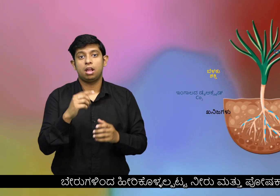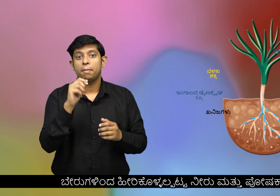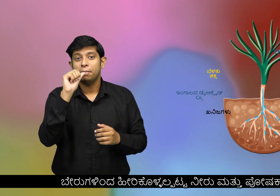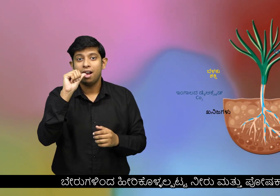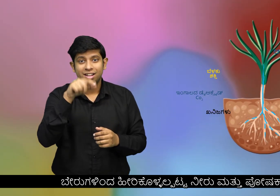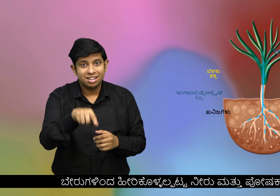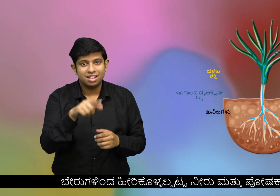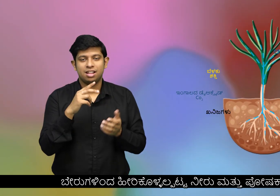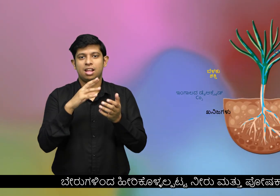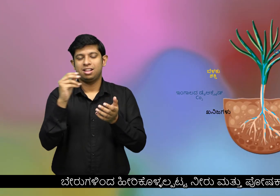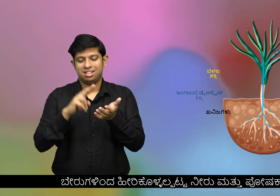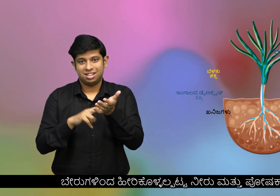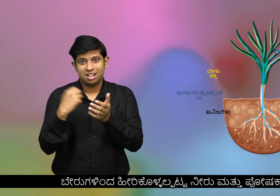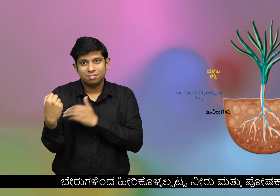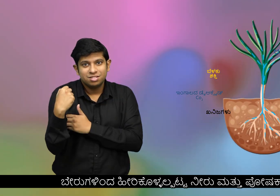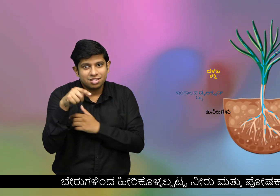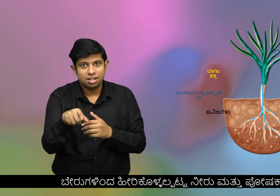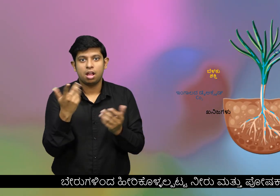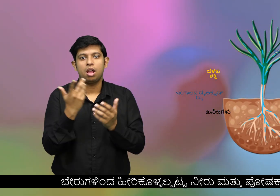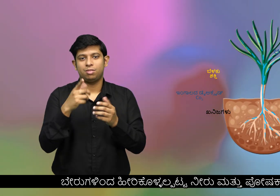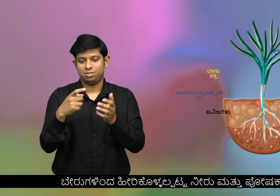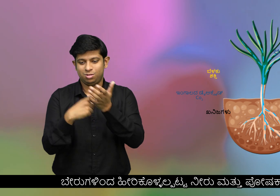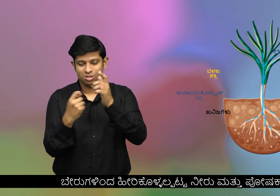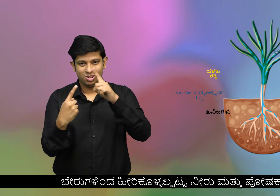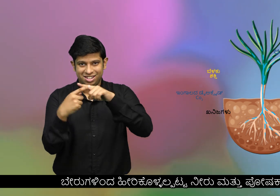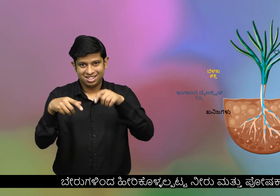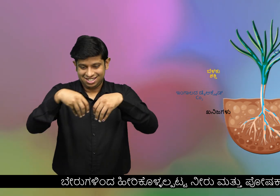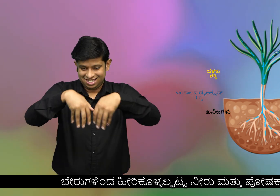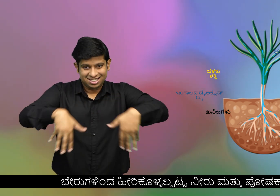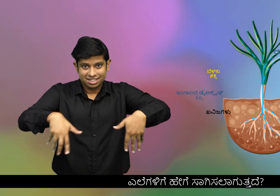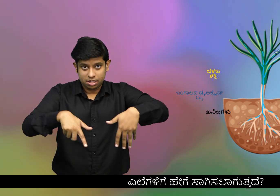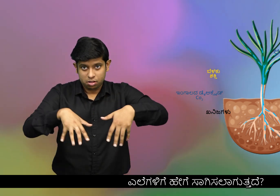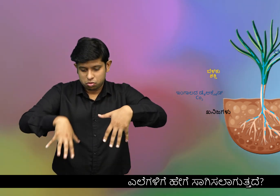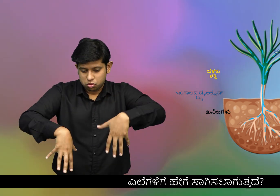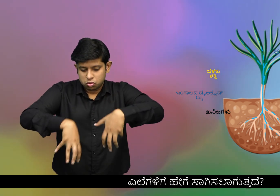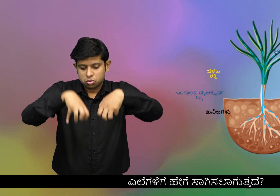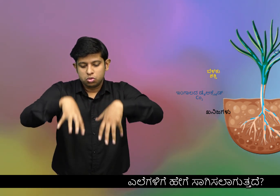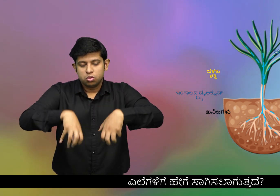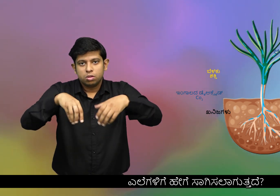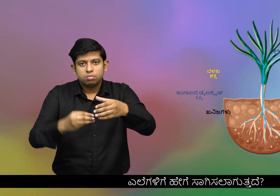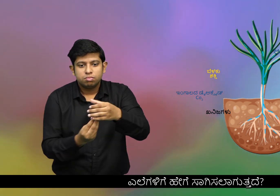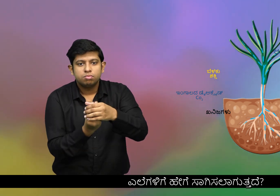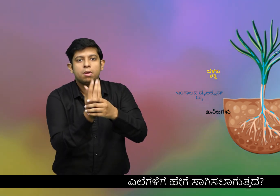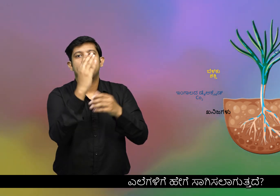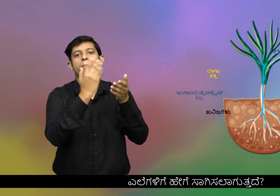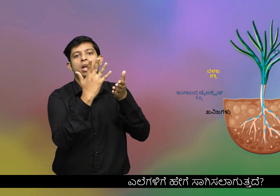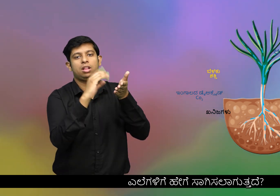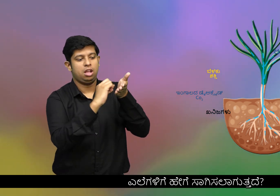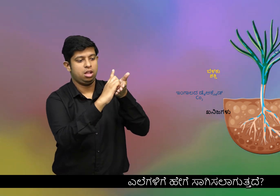ಬೇರುಗಳಿಂದ ಹೀರಿಕೊಳ್ಳಲ್ಪಟ್ಟ ನೀರು ಮತ್ತು ಪೋಷಕಾಂಶಗಳನ್ನು ಎಳೆಗಳಿಗೆ ಹೇಗೆ ಸಾಗಿಸಲಾಗುತ್ತದೆ?